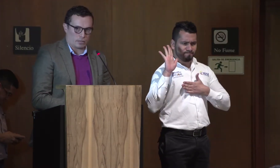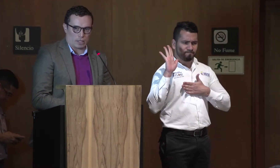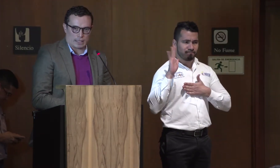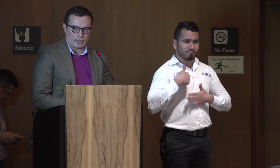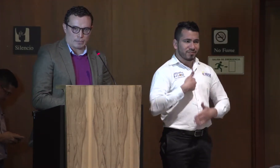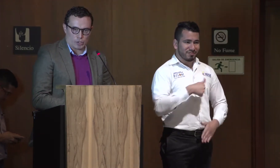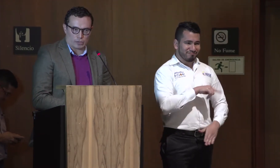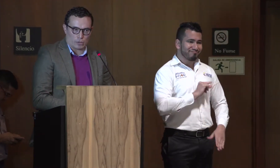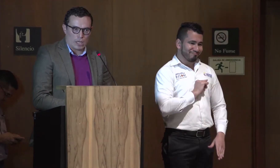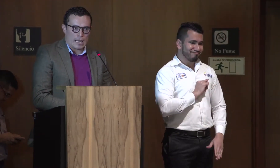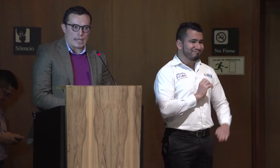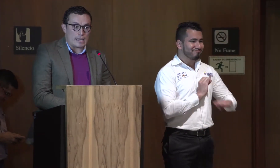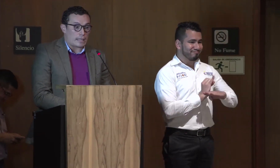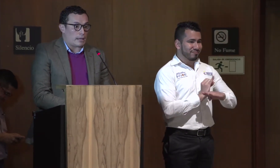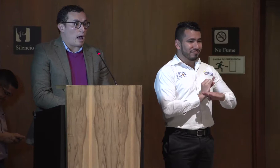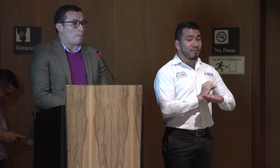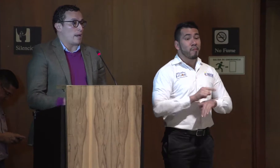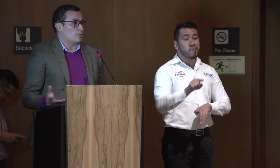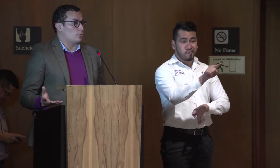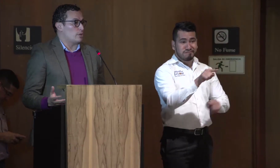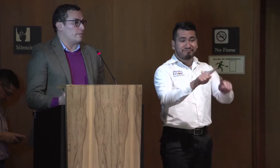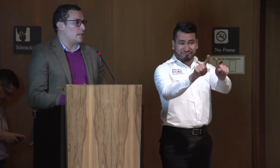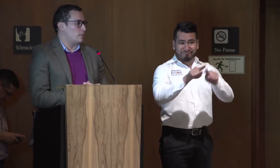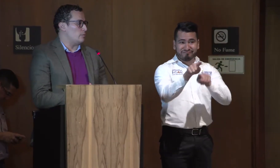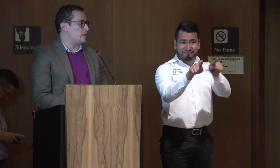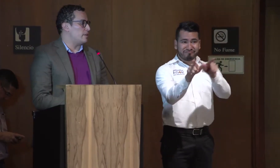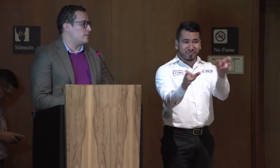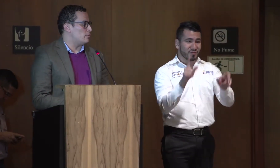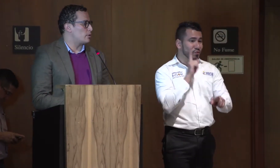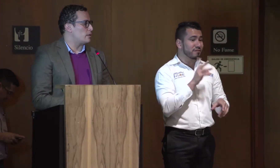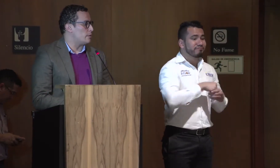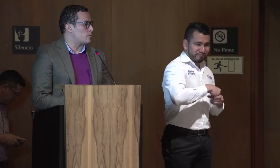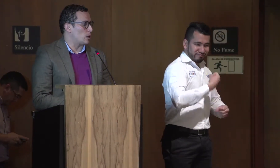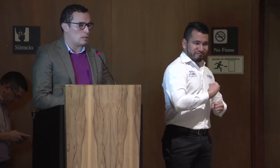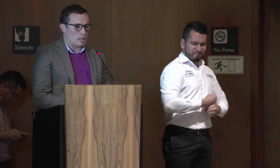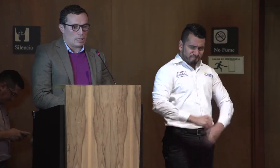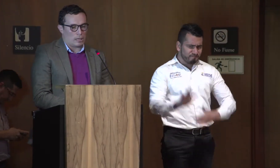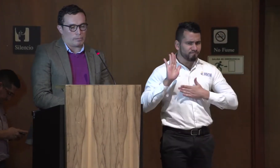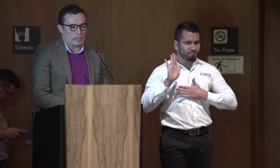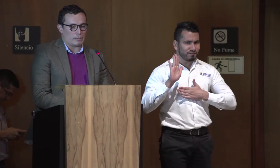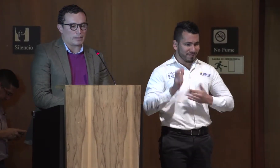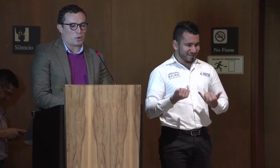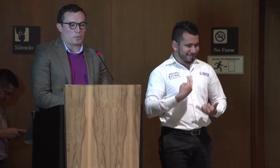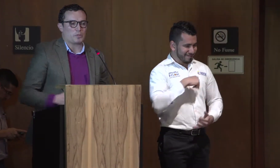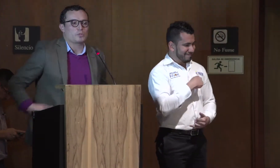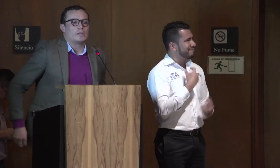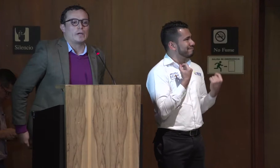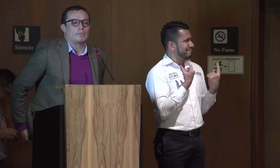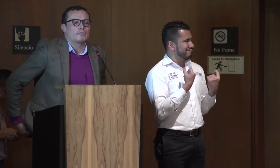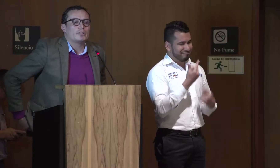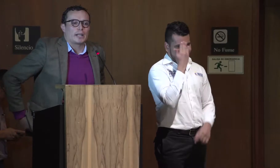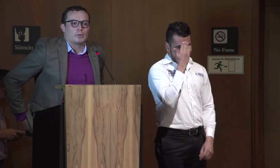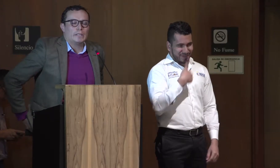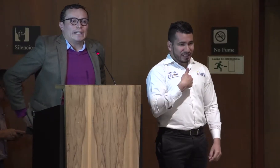estas personas en este proyecto y que para nosotros al final se vuelve el diferencial porque sabemos que precisamente ese compromiso nos va a